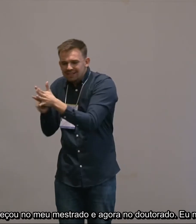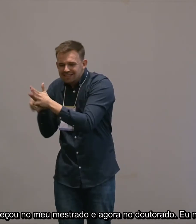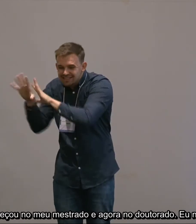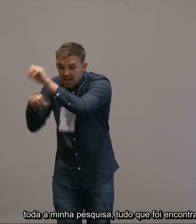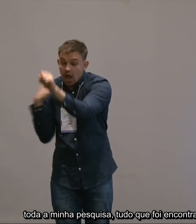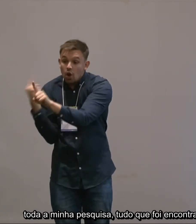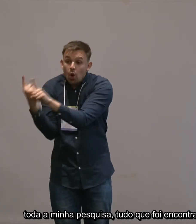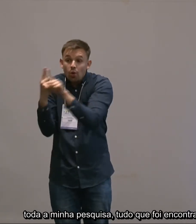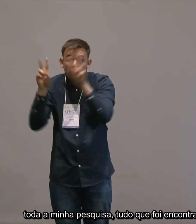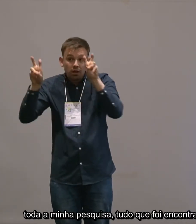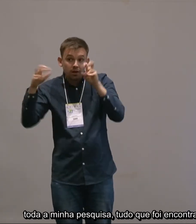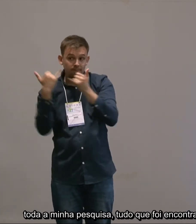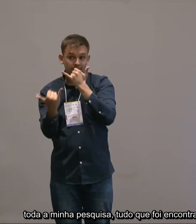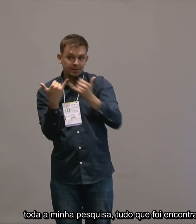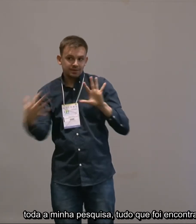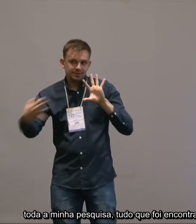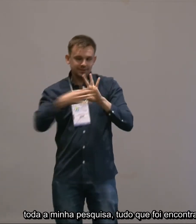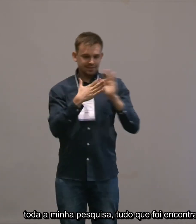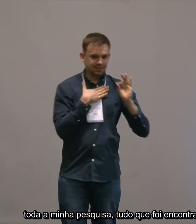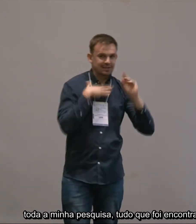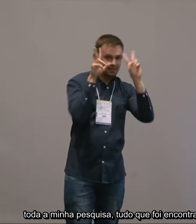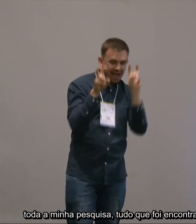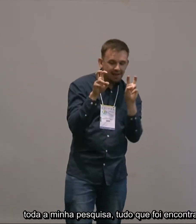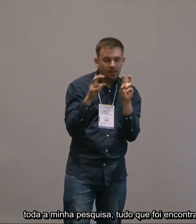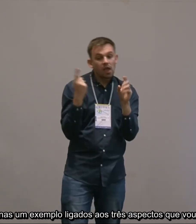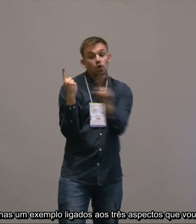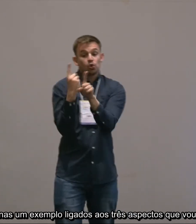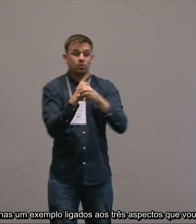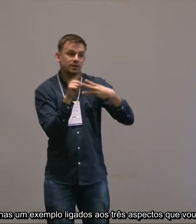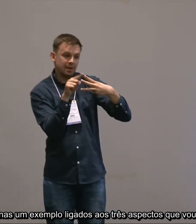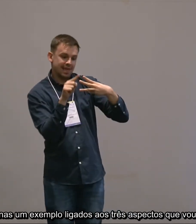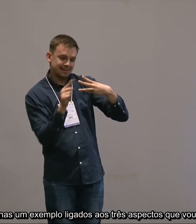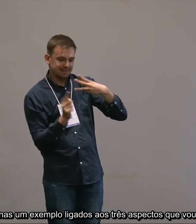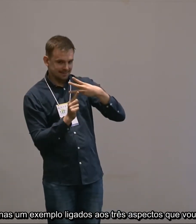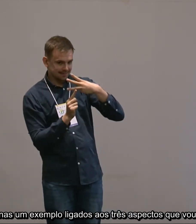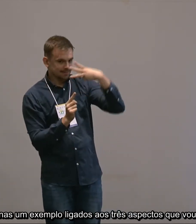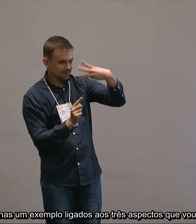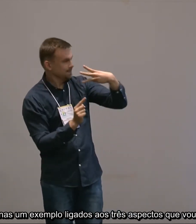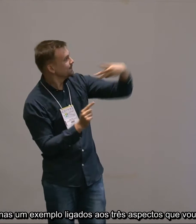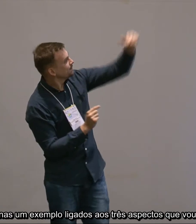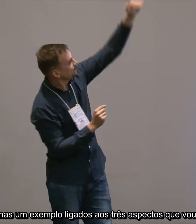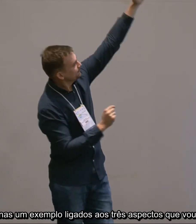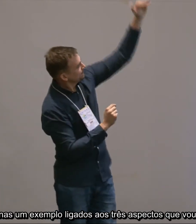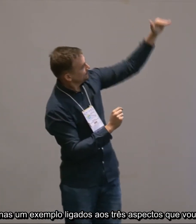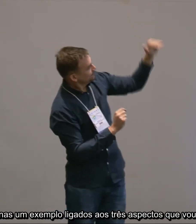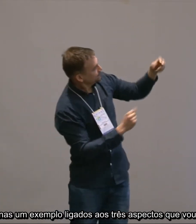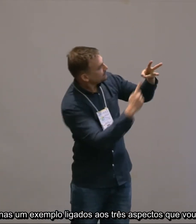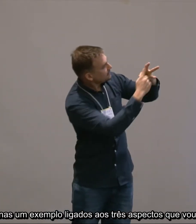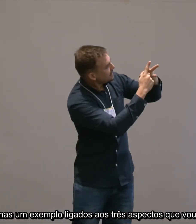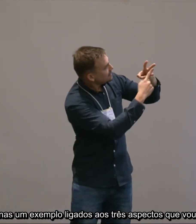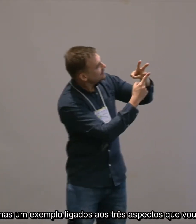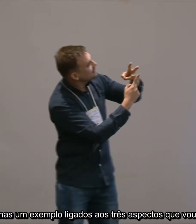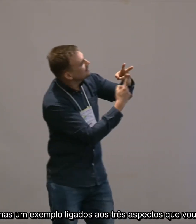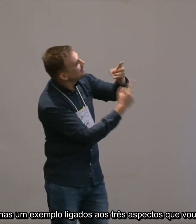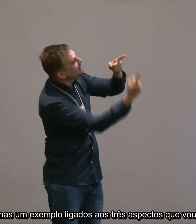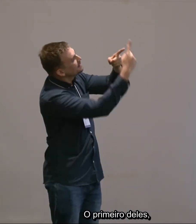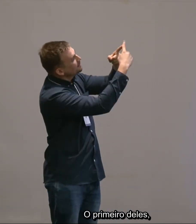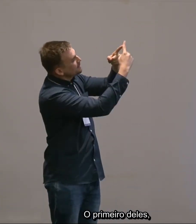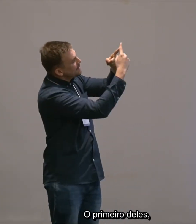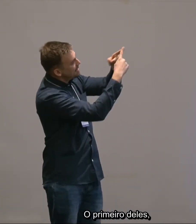incluindo toda a minha pesquisa tudo o que foi encontrado apenas um exemplo ligado a esses três aspectos que eu vou mostrar aqui o